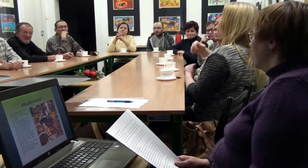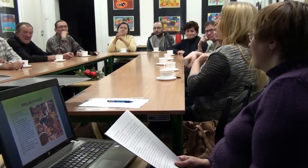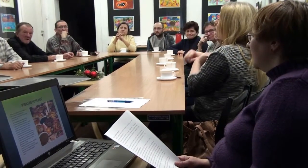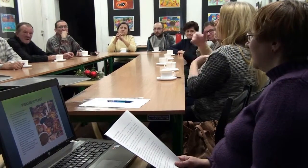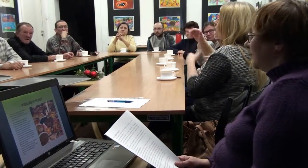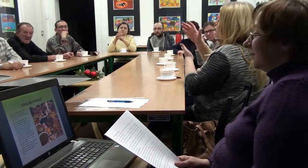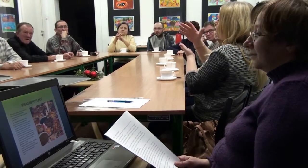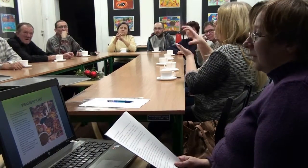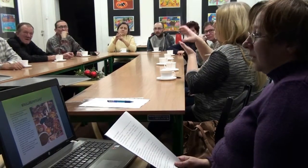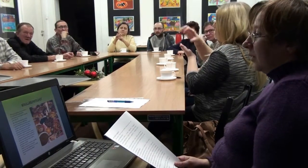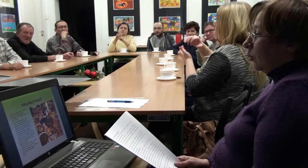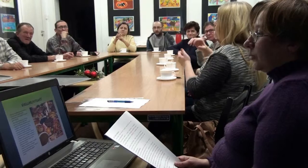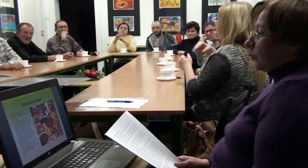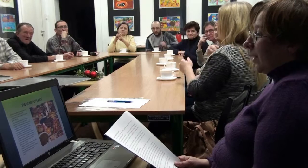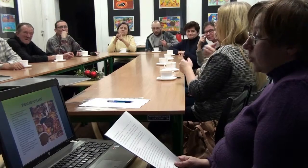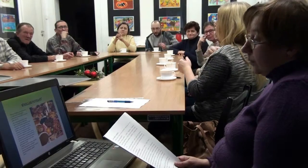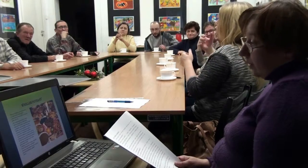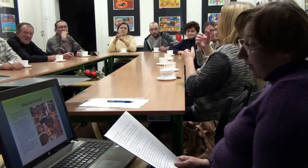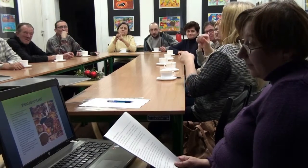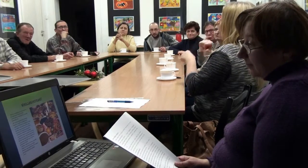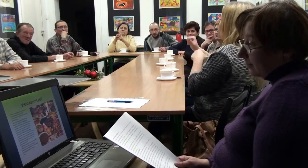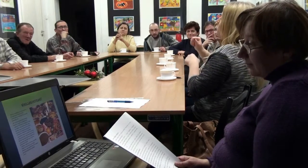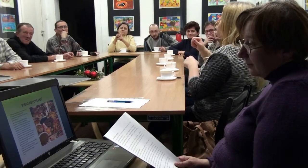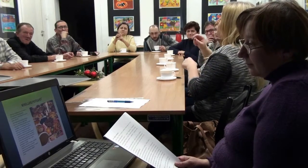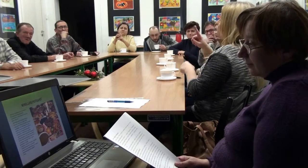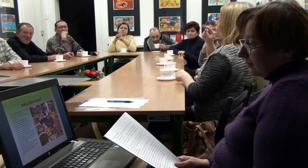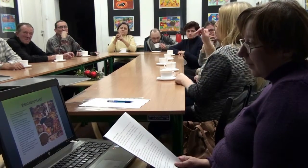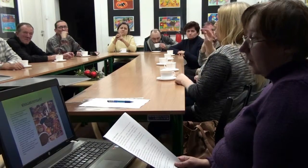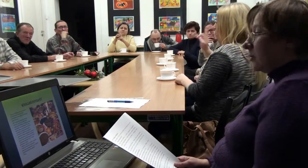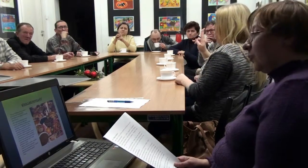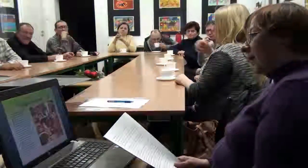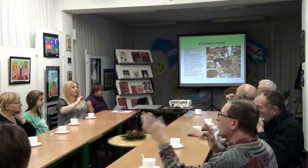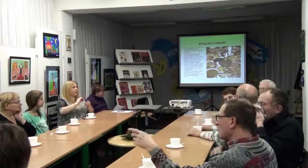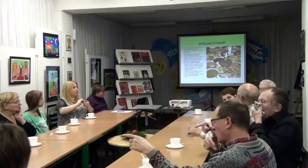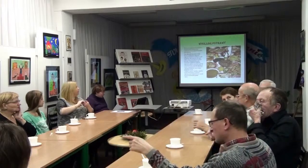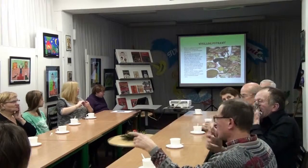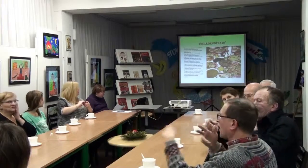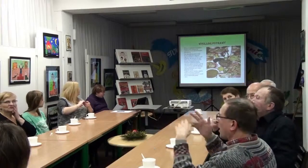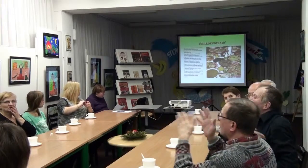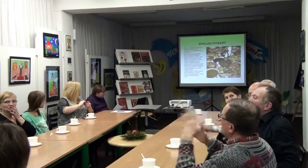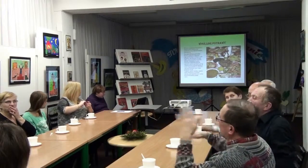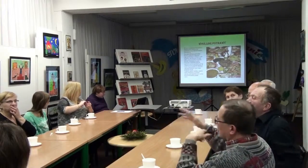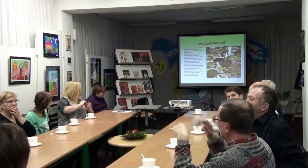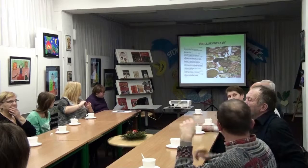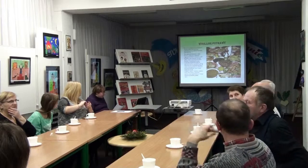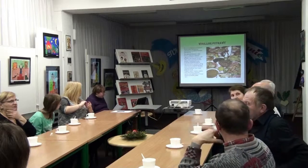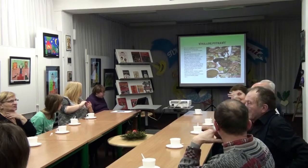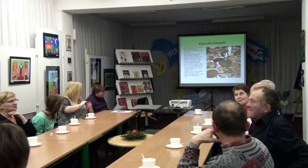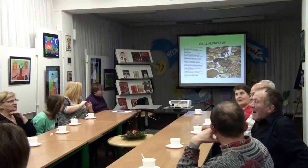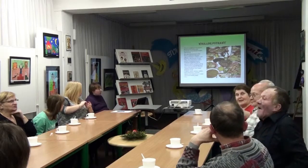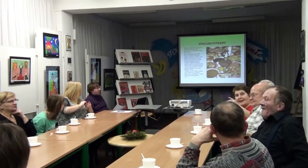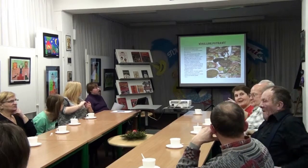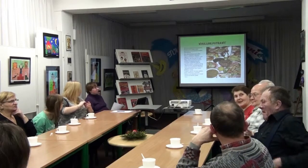rutilante que relumbra con su luz y al amor del firmamento celebrando el nacimiento